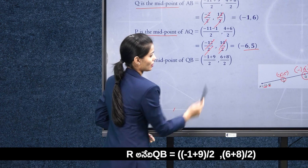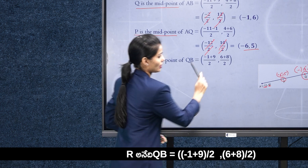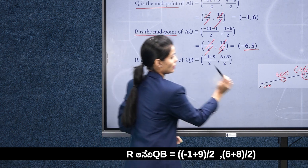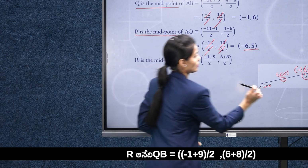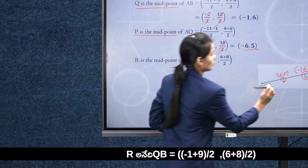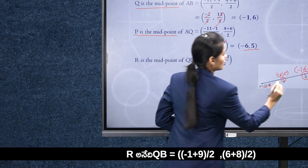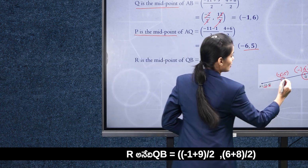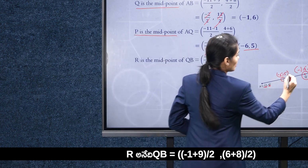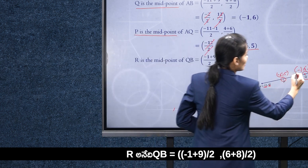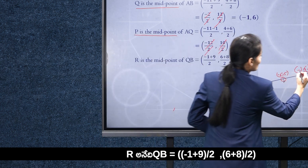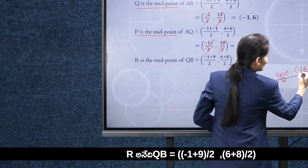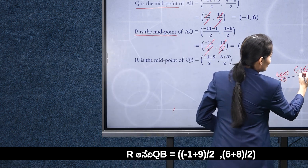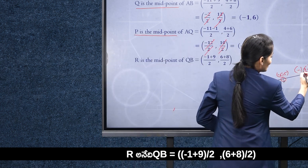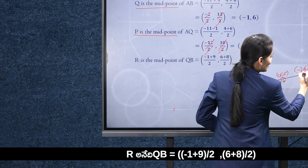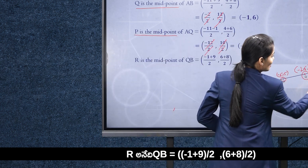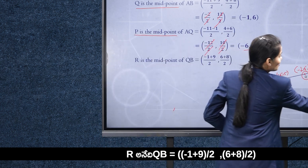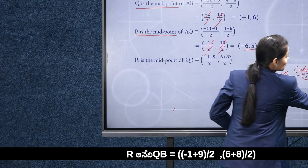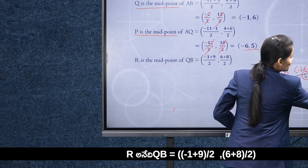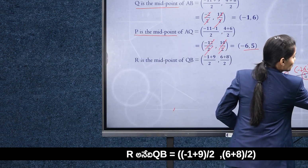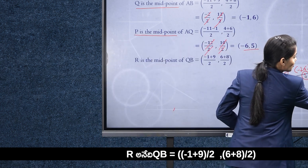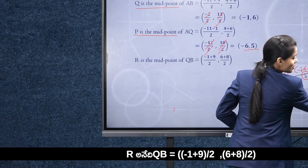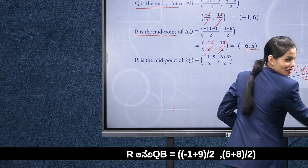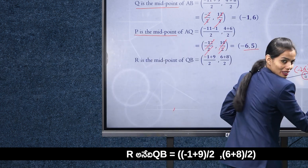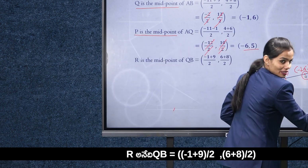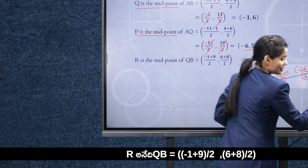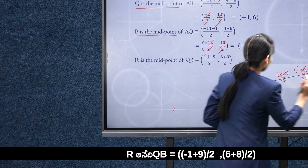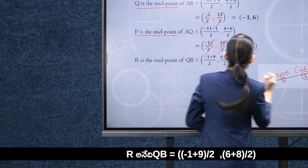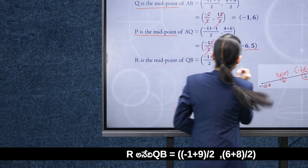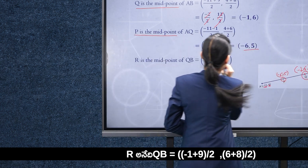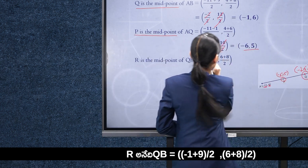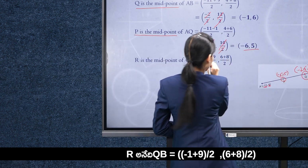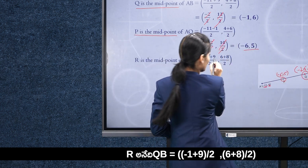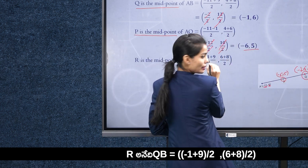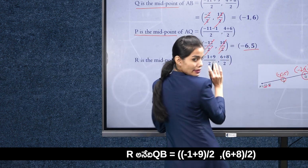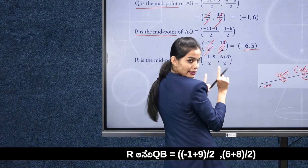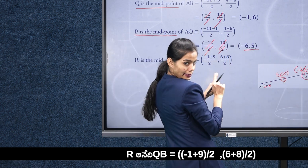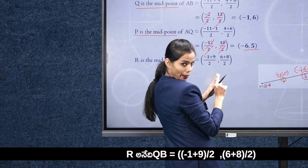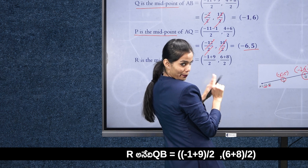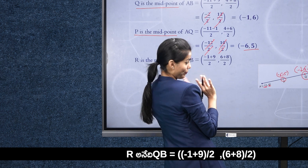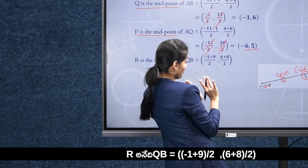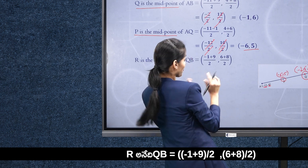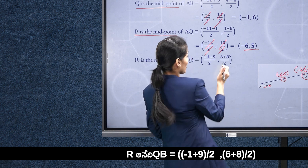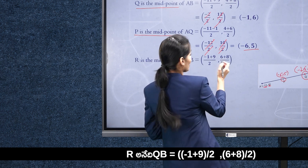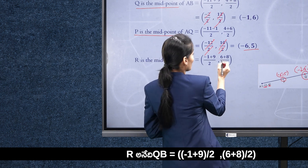-1 + 9/2, 6 + 8/2.